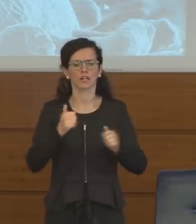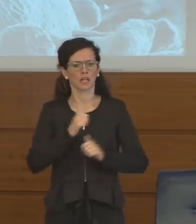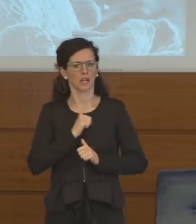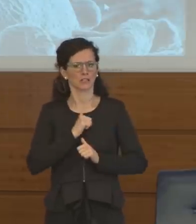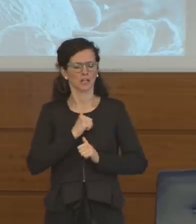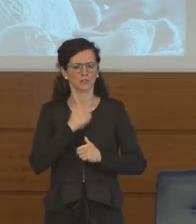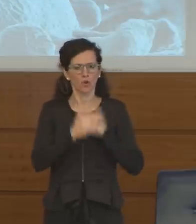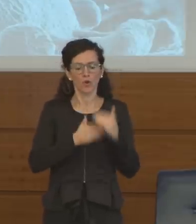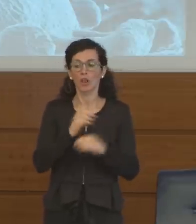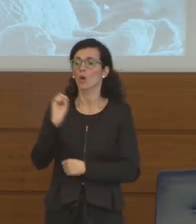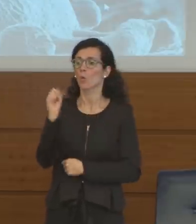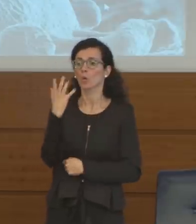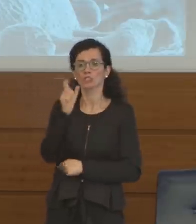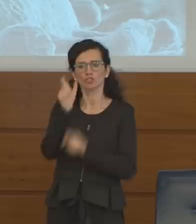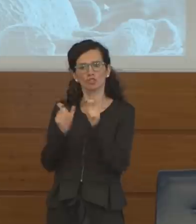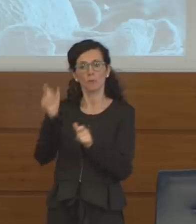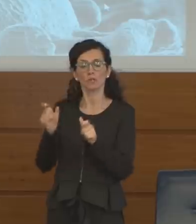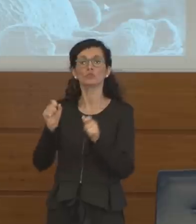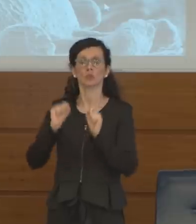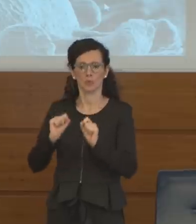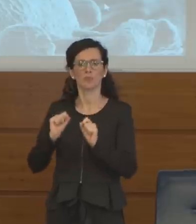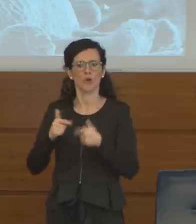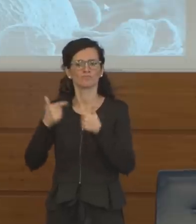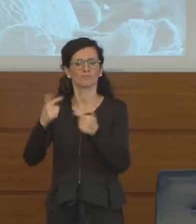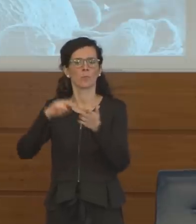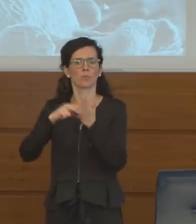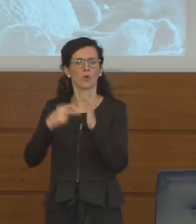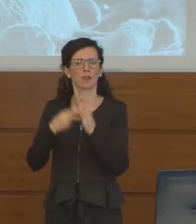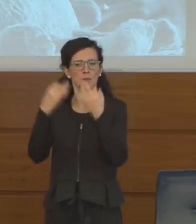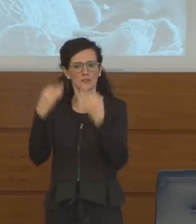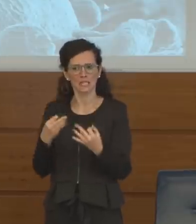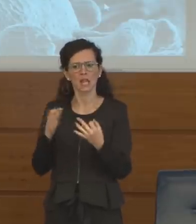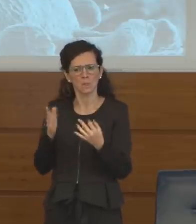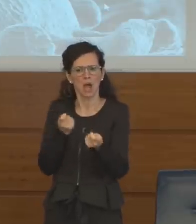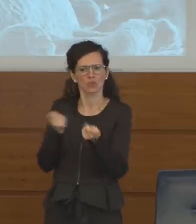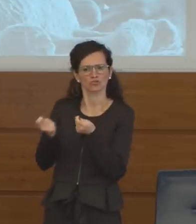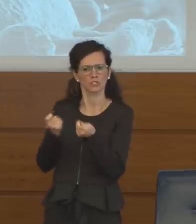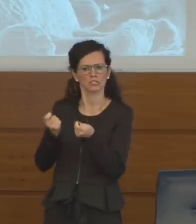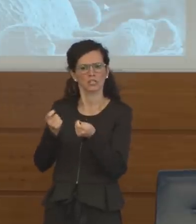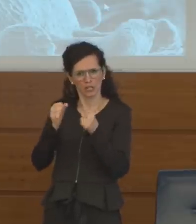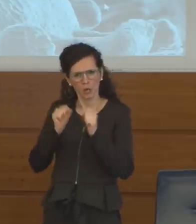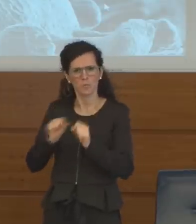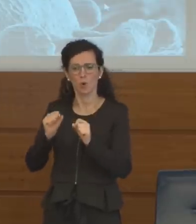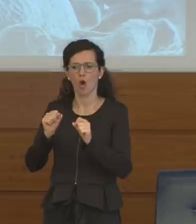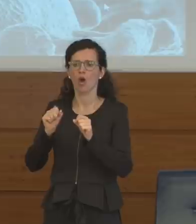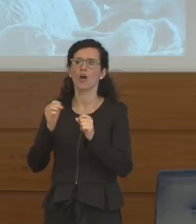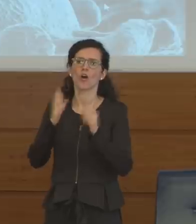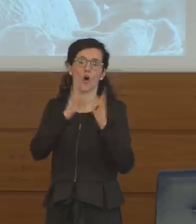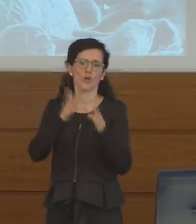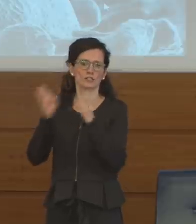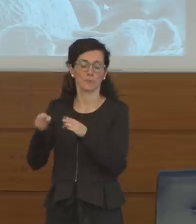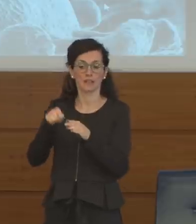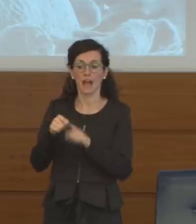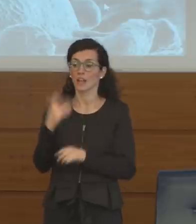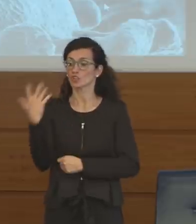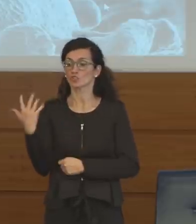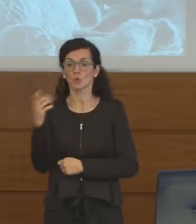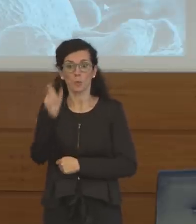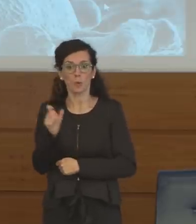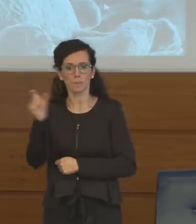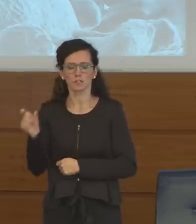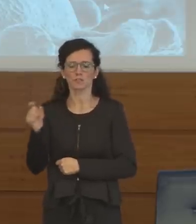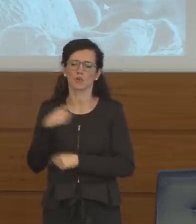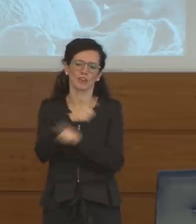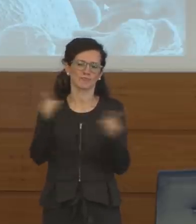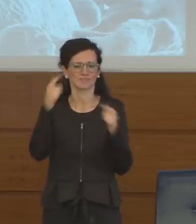a 15 di avere dei problemi seri che però possono essere gestiti in ambiente sanitario e soltanto a 5. Peraltro